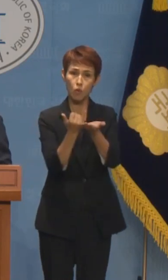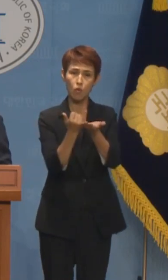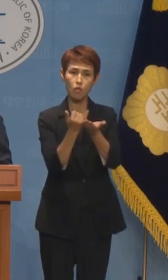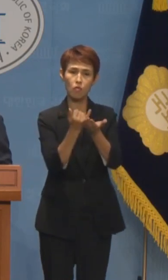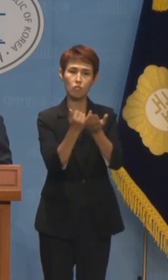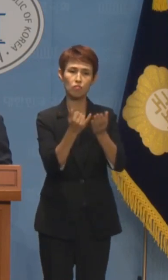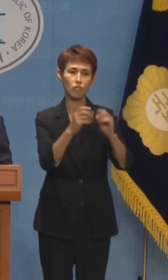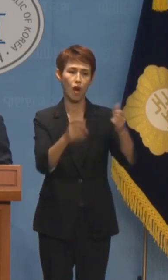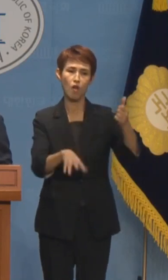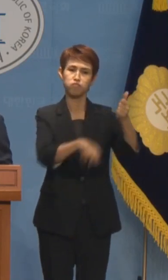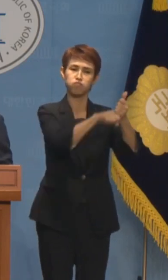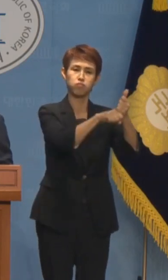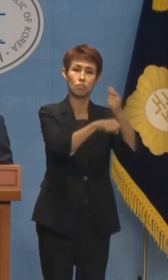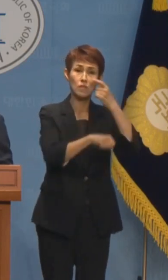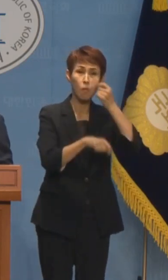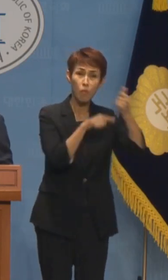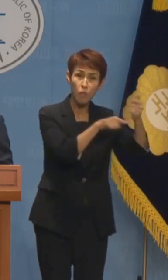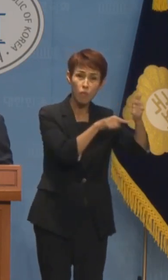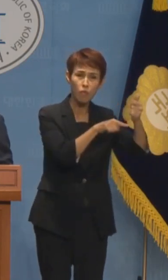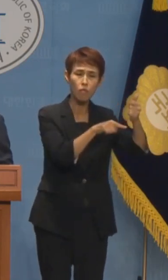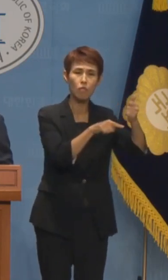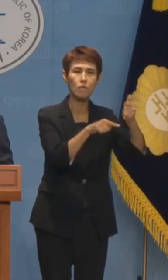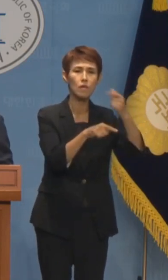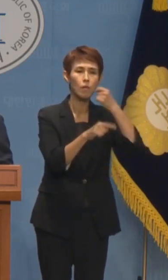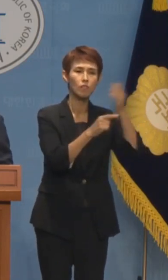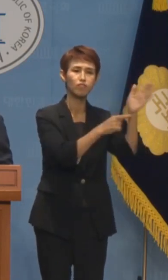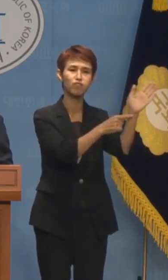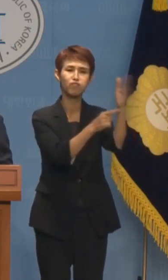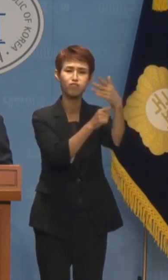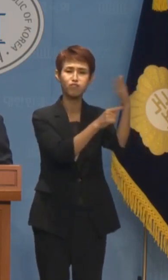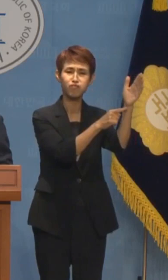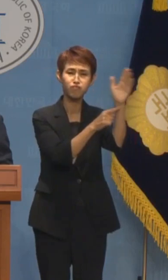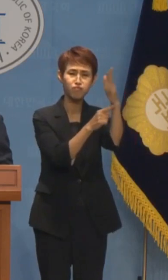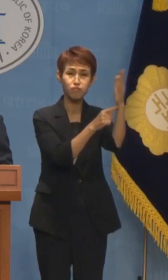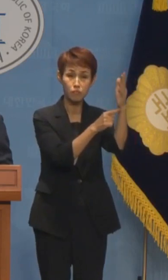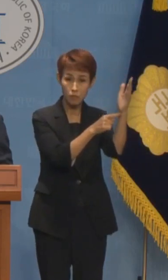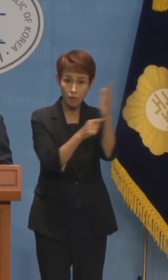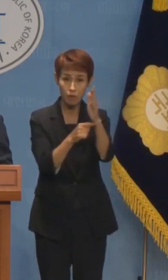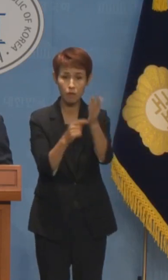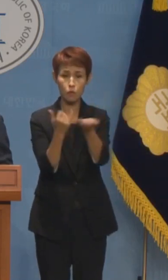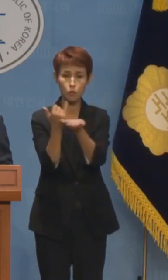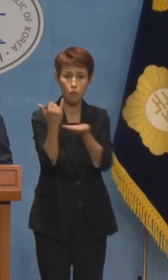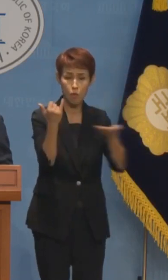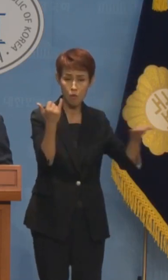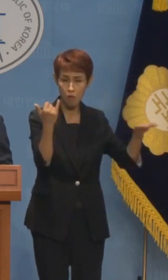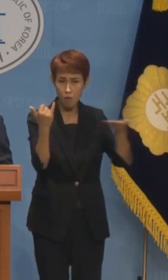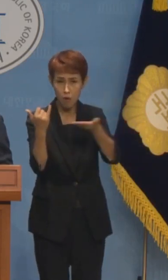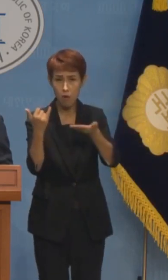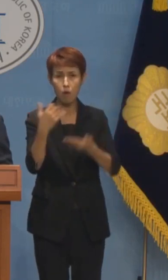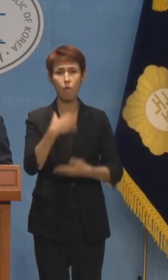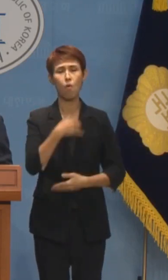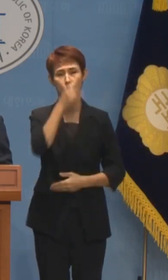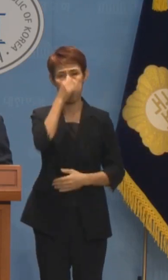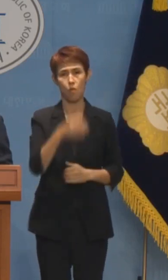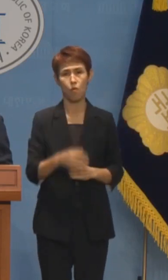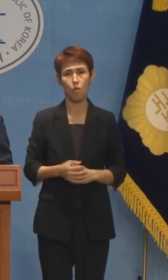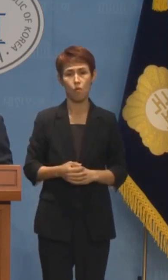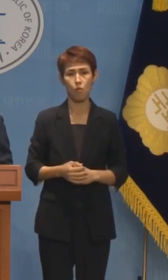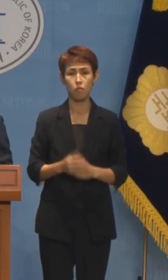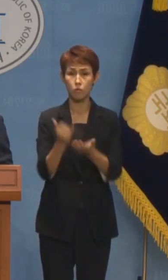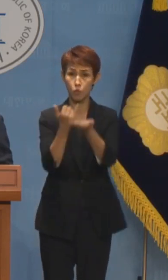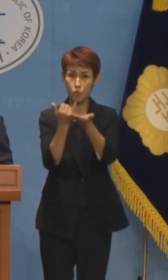달고 독도에 접안할 수도 있습니다 그런 독도가 온전한